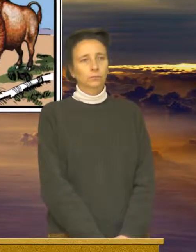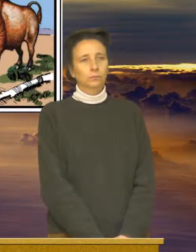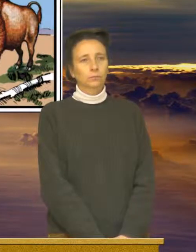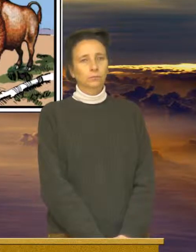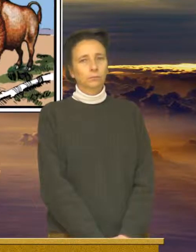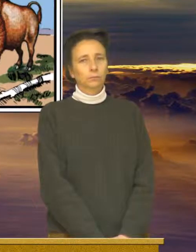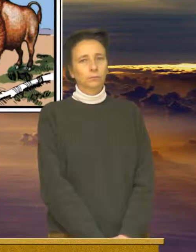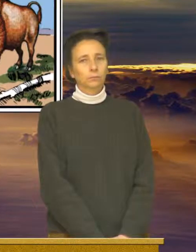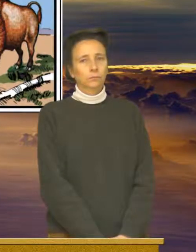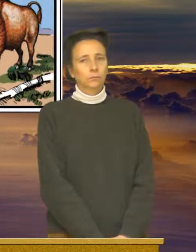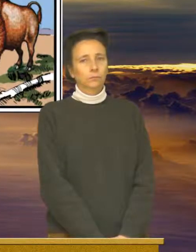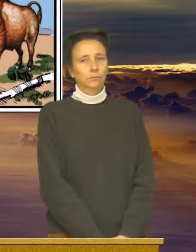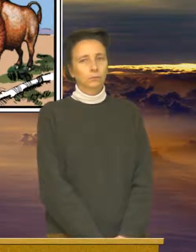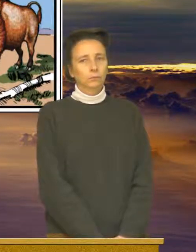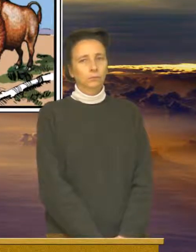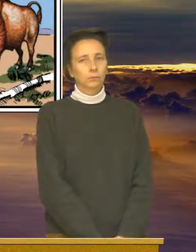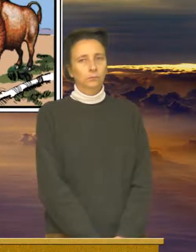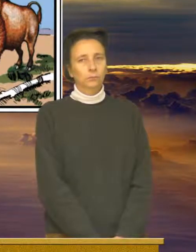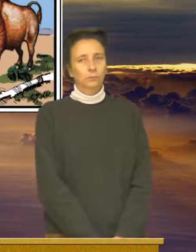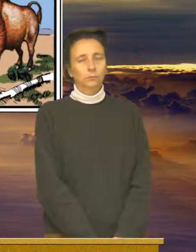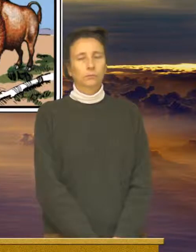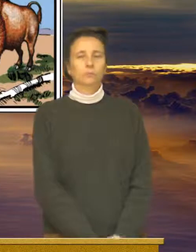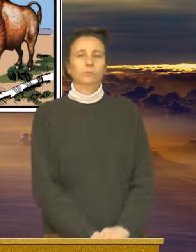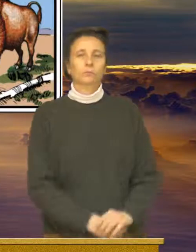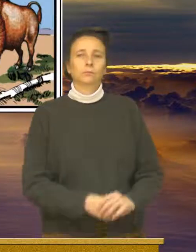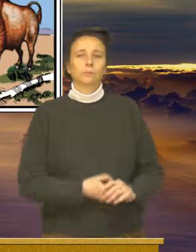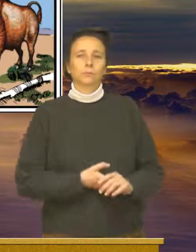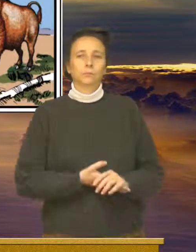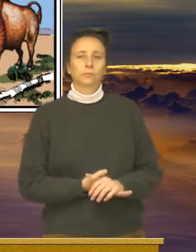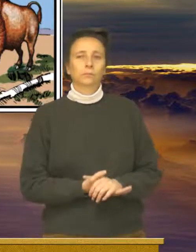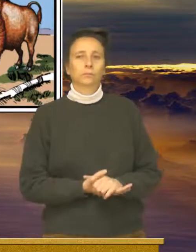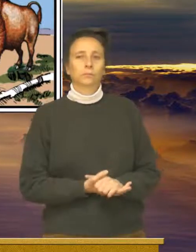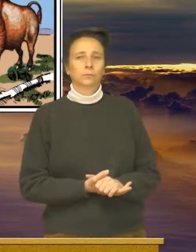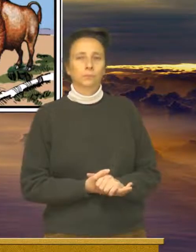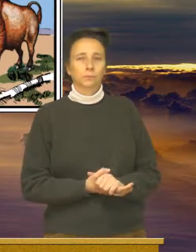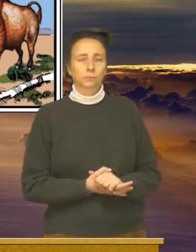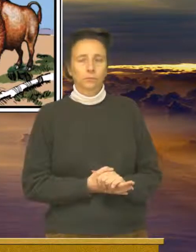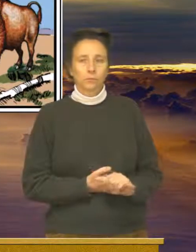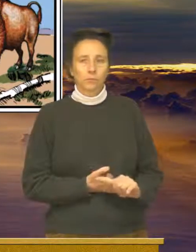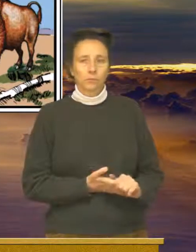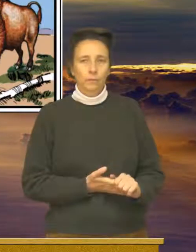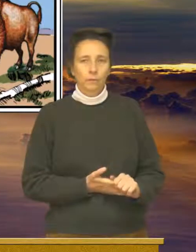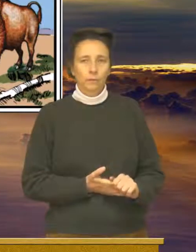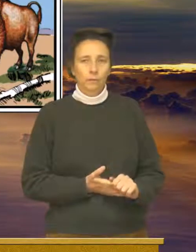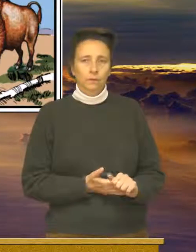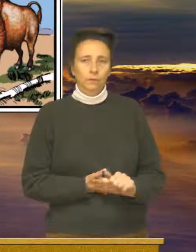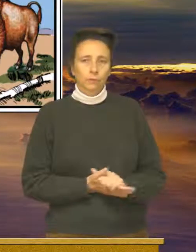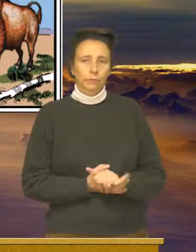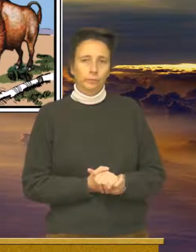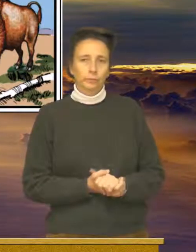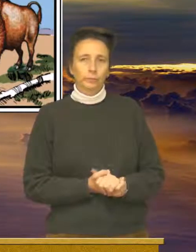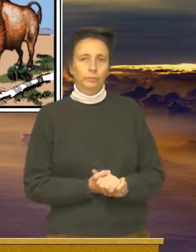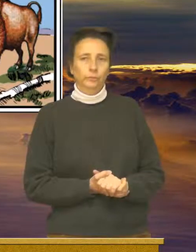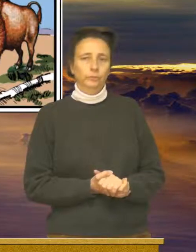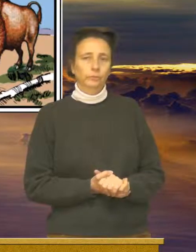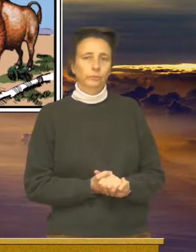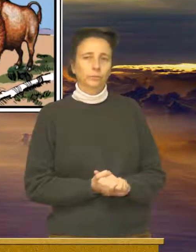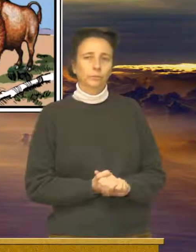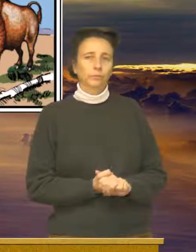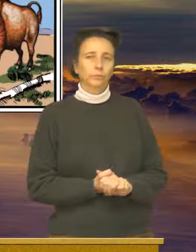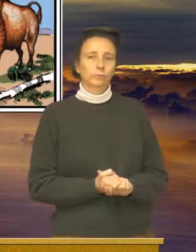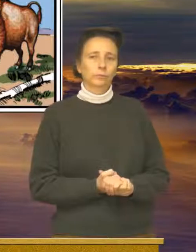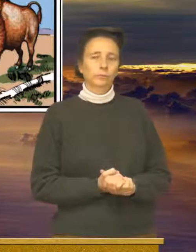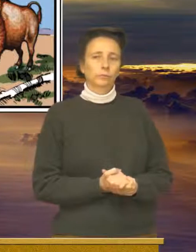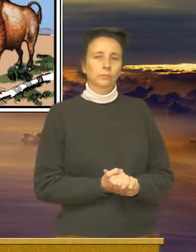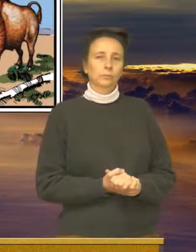ataque frontal que hará la imagen de la bestia y a los hijos de Dios? ¿Qué hacen entonces